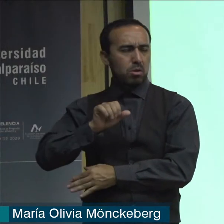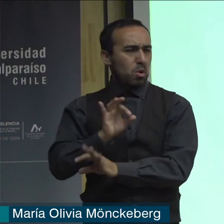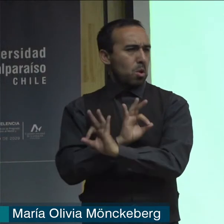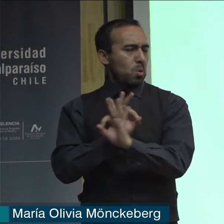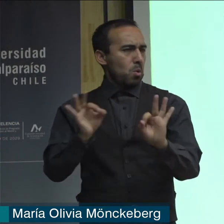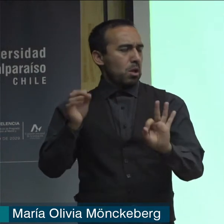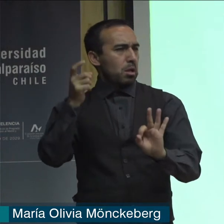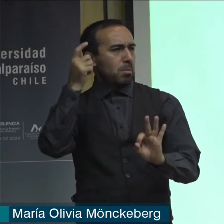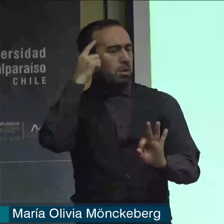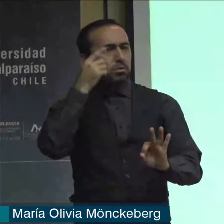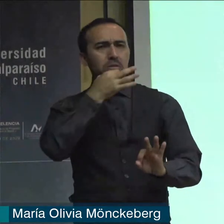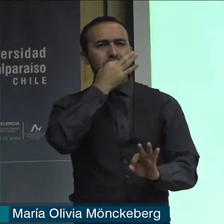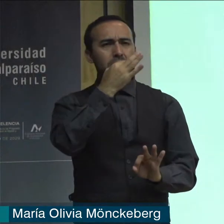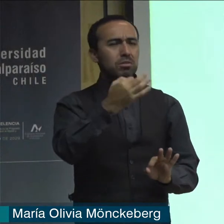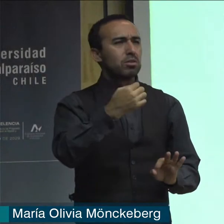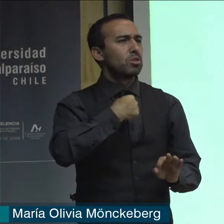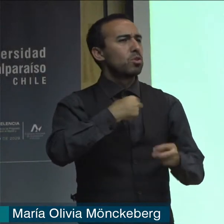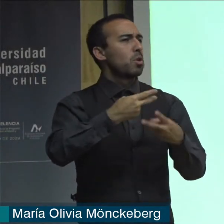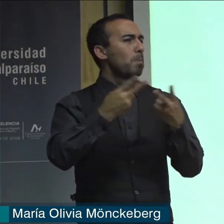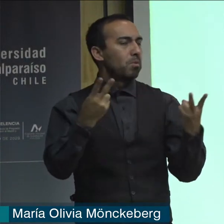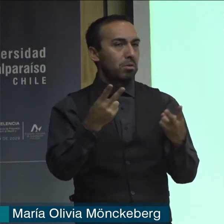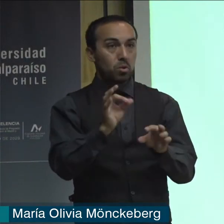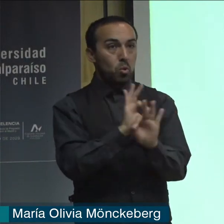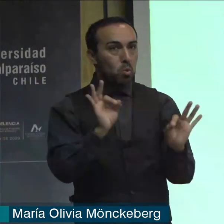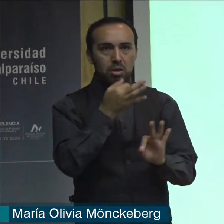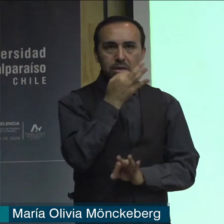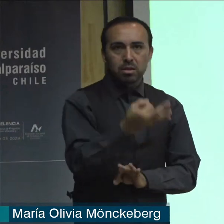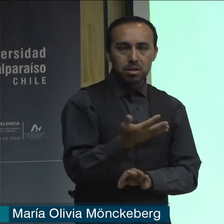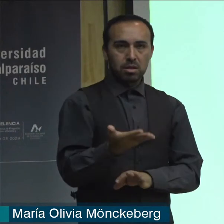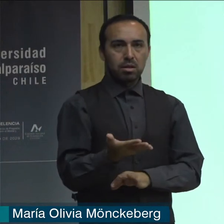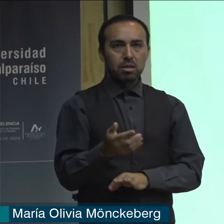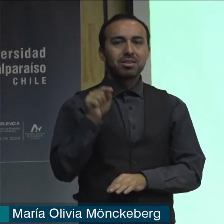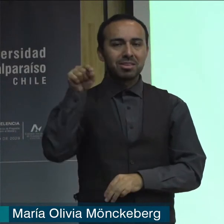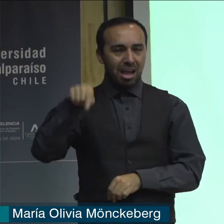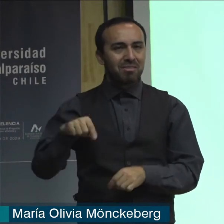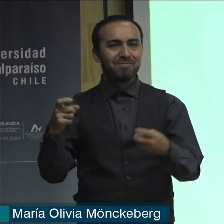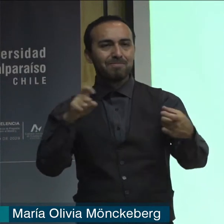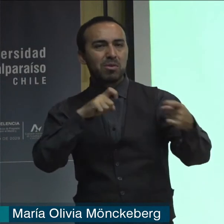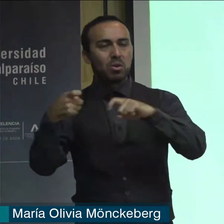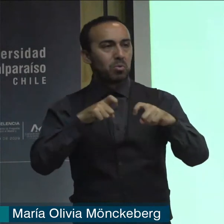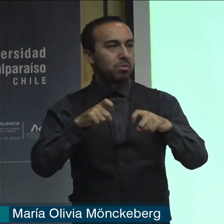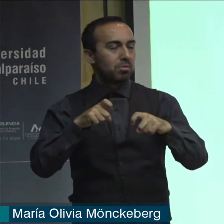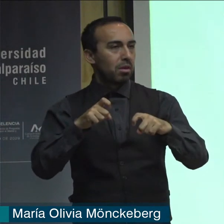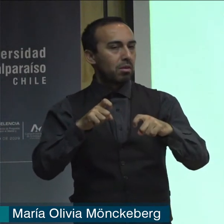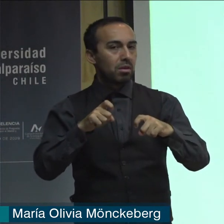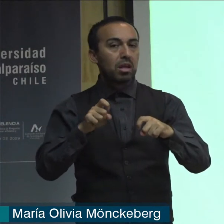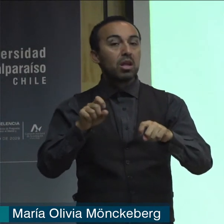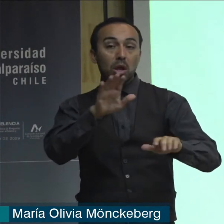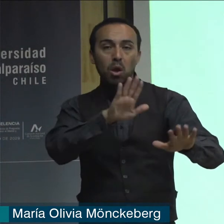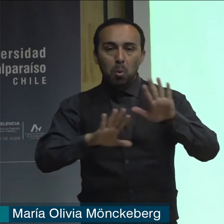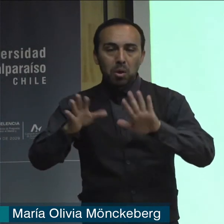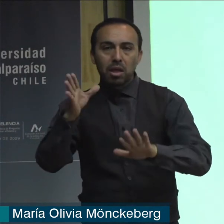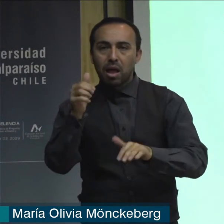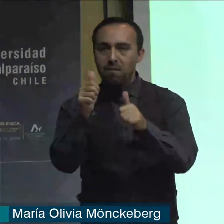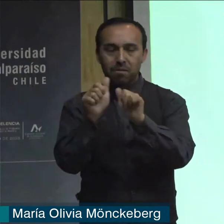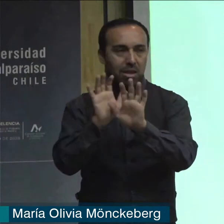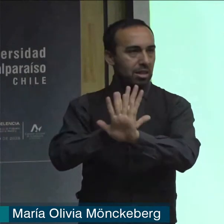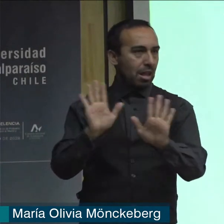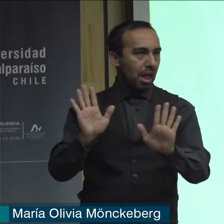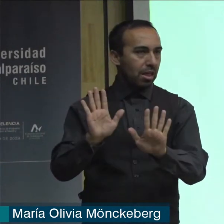decir yo soy público no entonces hay una discusión en la que no se entra bien a ella o